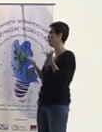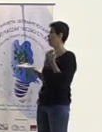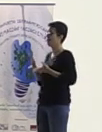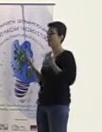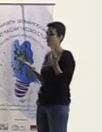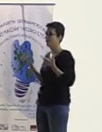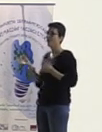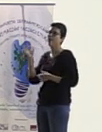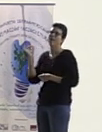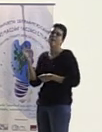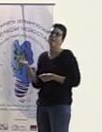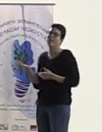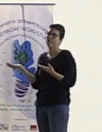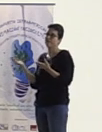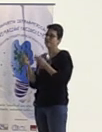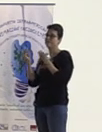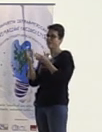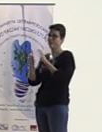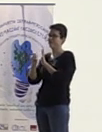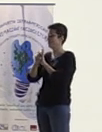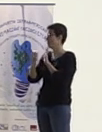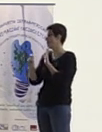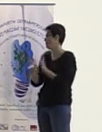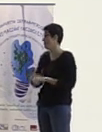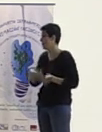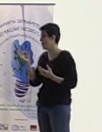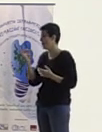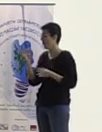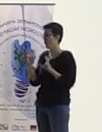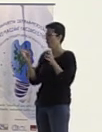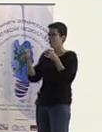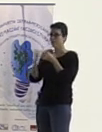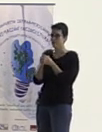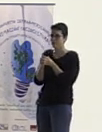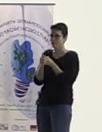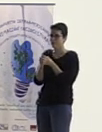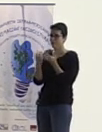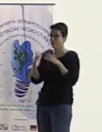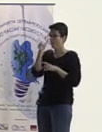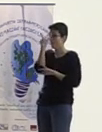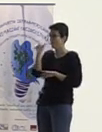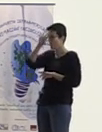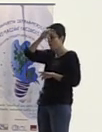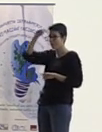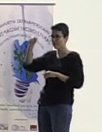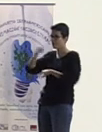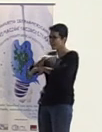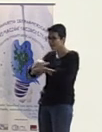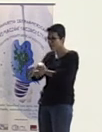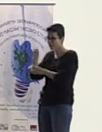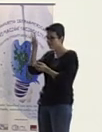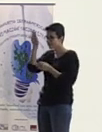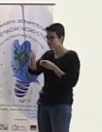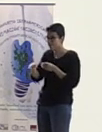crear cursillos porque sí, para vamos a crear un grupito y nos olvidamos de las personas y de la realidad, y no vivimos la calle, no pisamos la